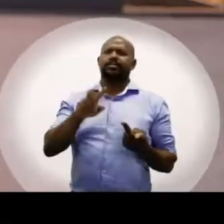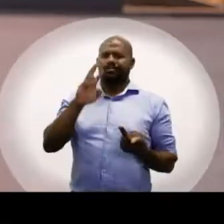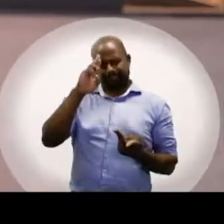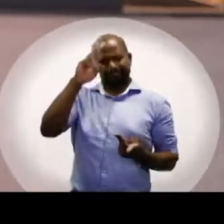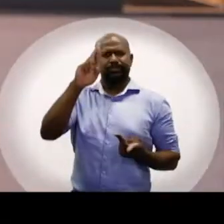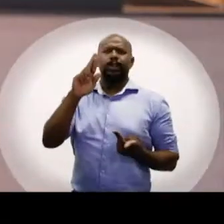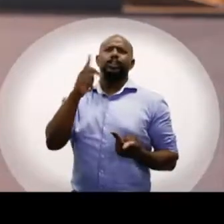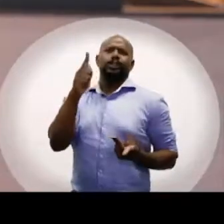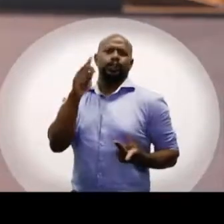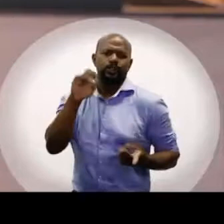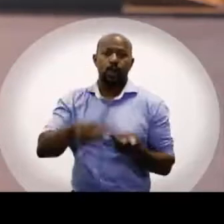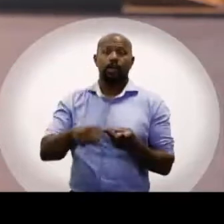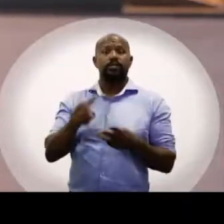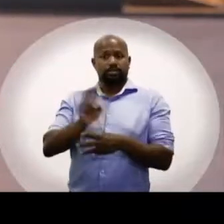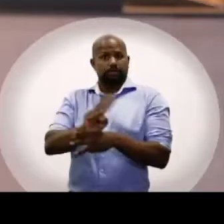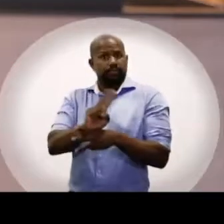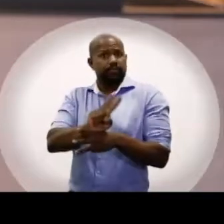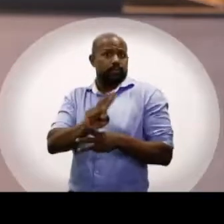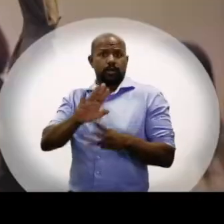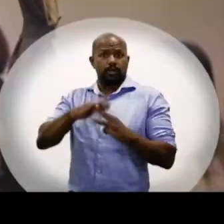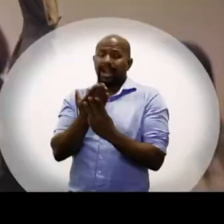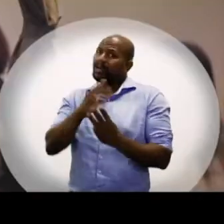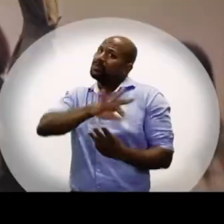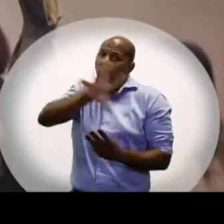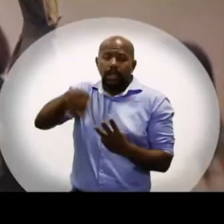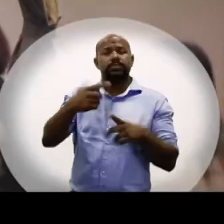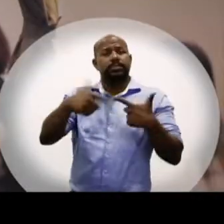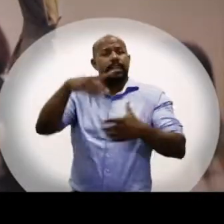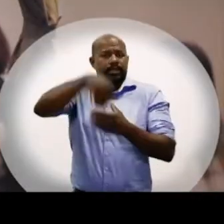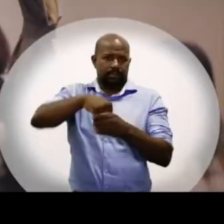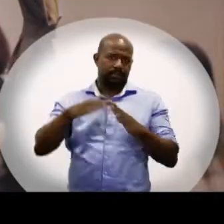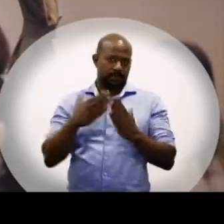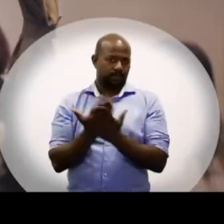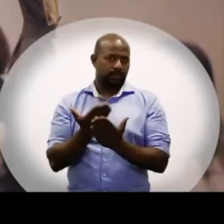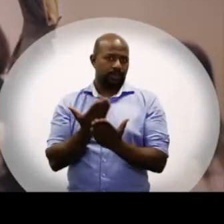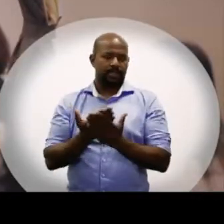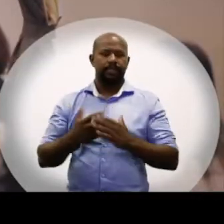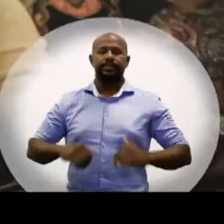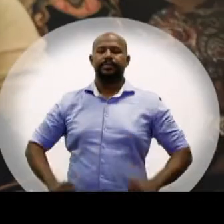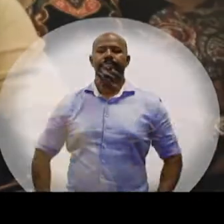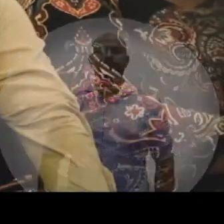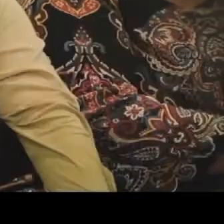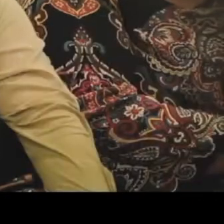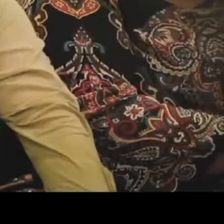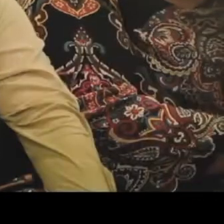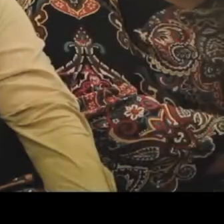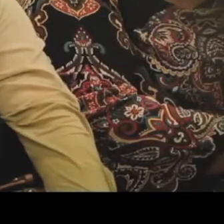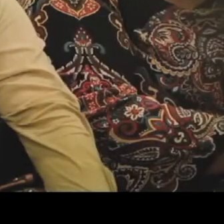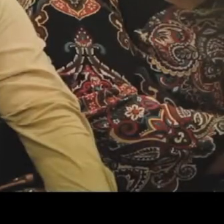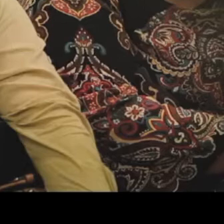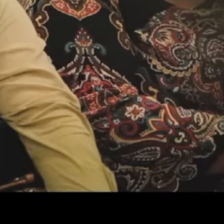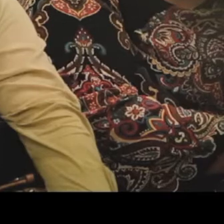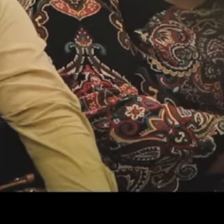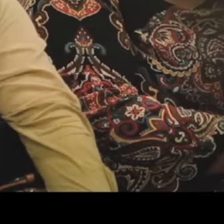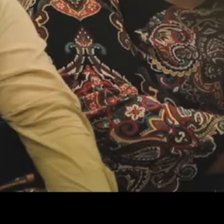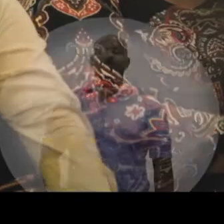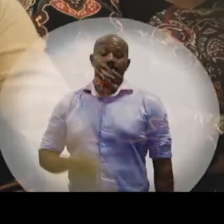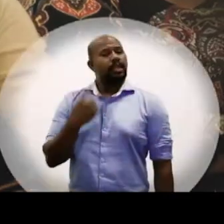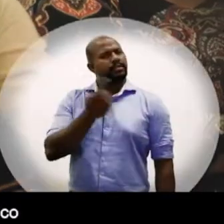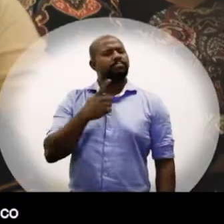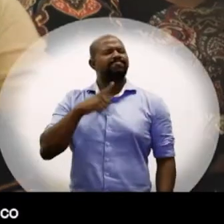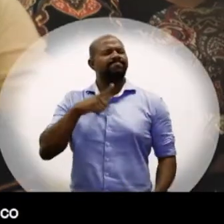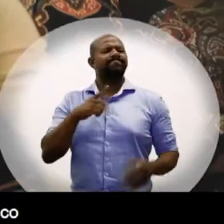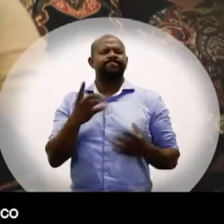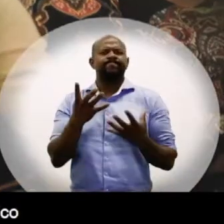professores, gestores, supervisores escolares, enfim, toda a comunidade escolar. Ana Paula Strafati, professora Santos.